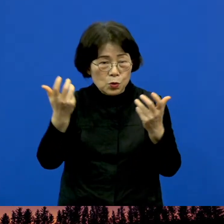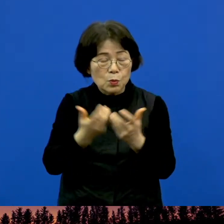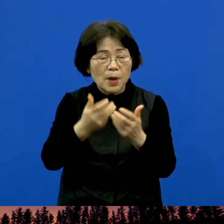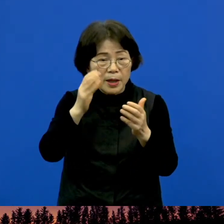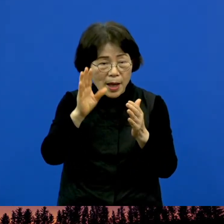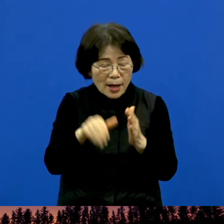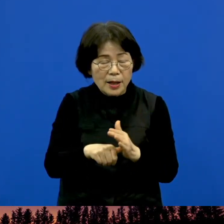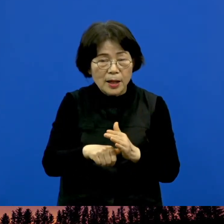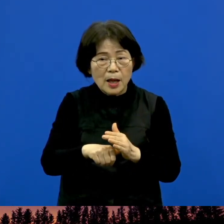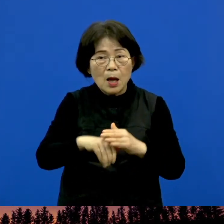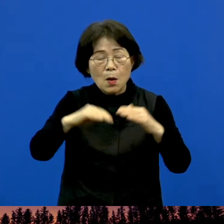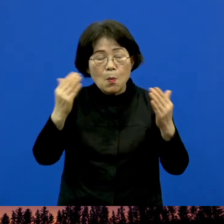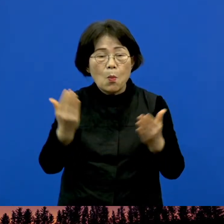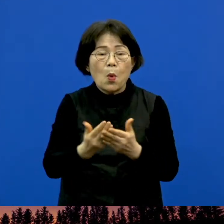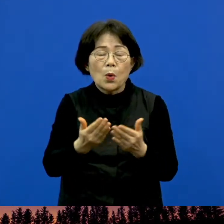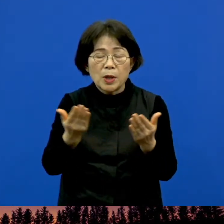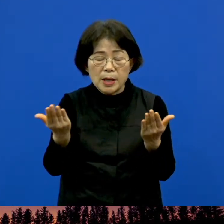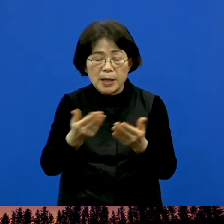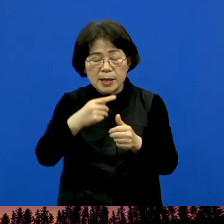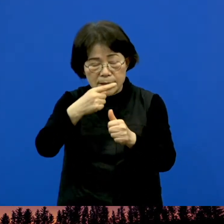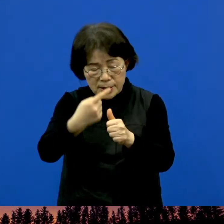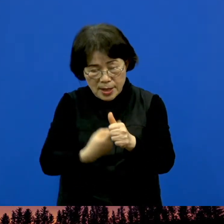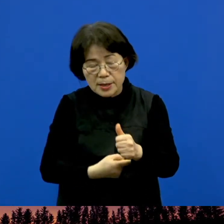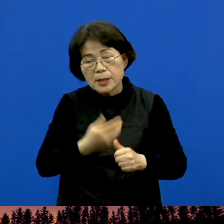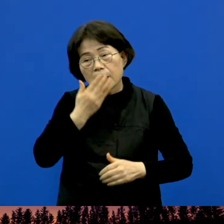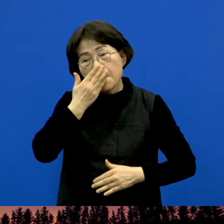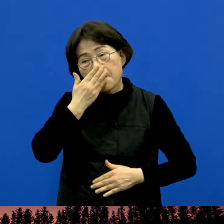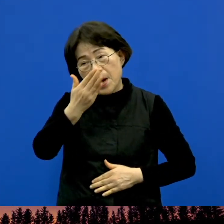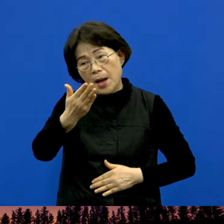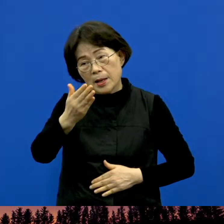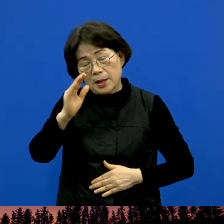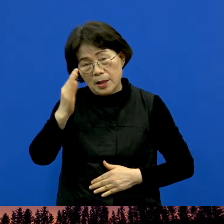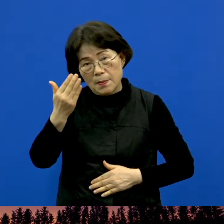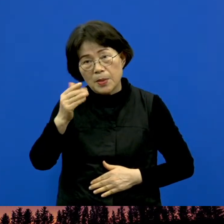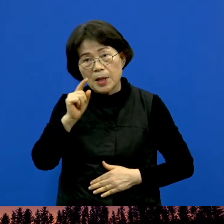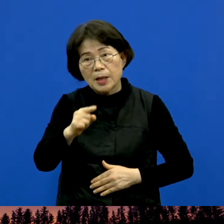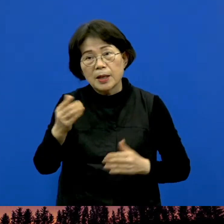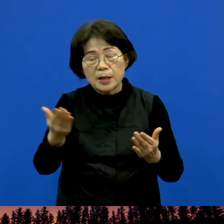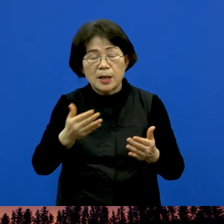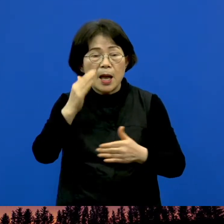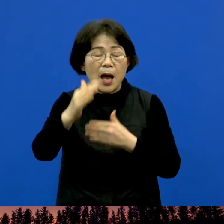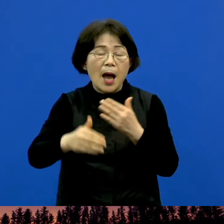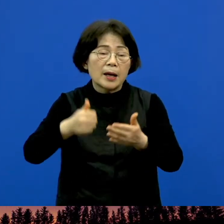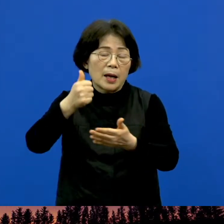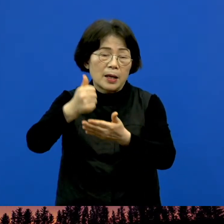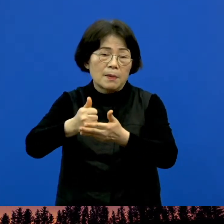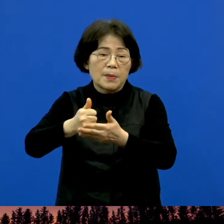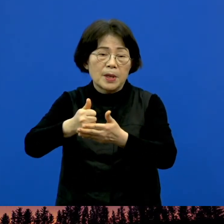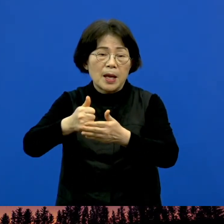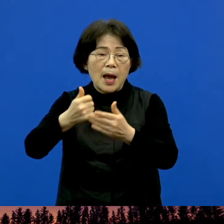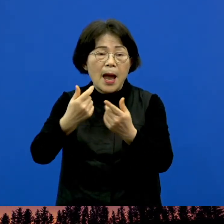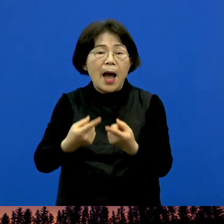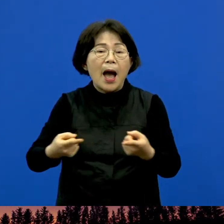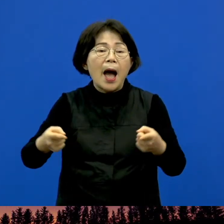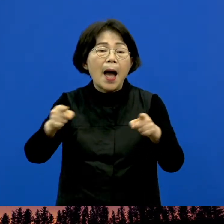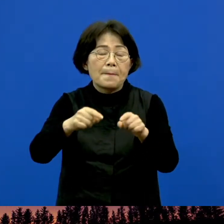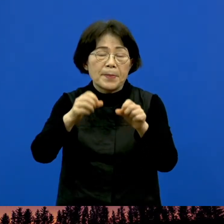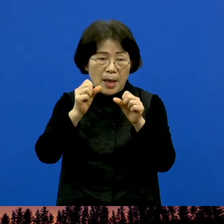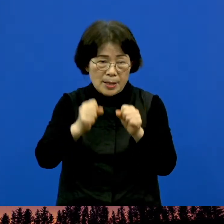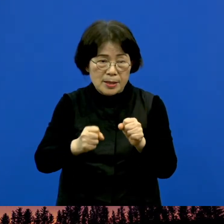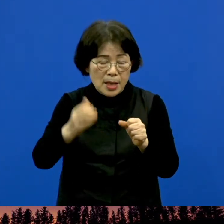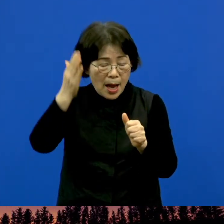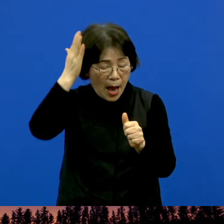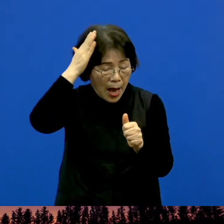하나님의 영향을 부어주시고 지혜와 총명을 주신다는 말은 그 일에 하나님의 손이 얹혀져야 된다. 안수하는 것